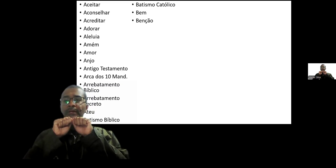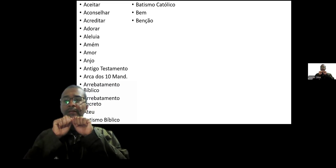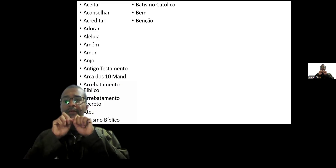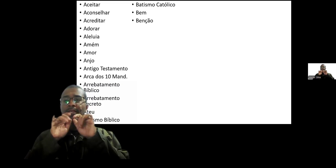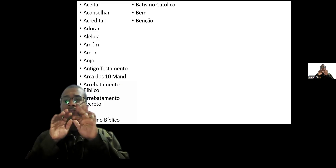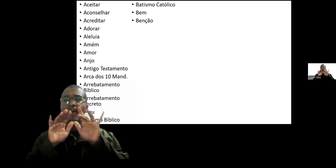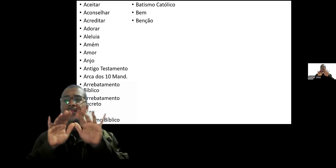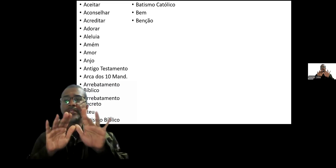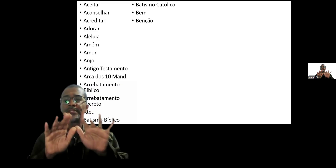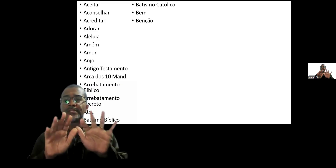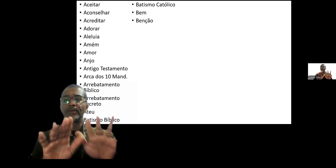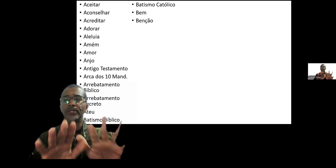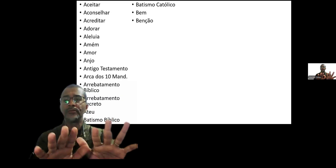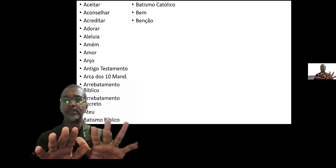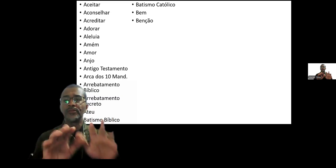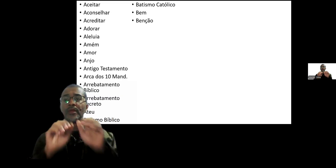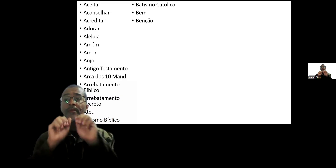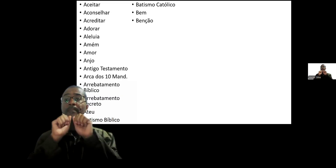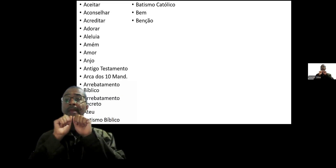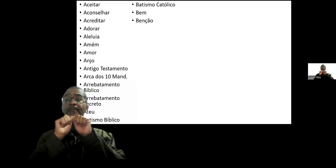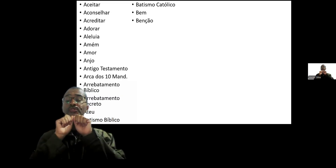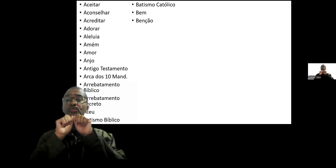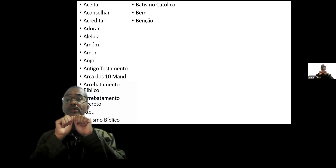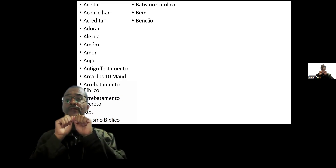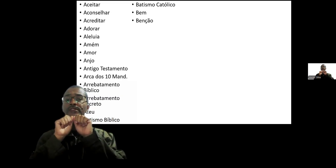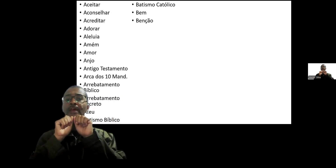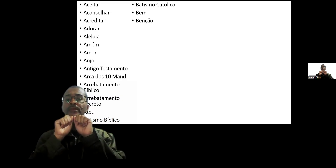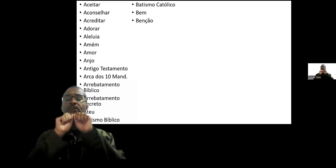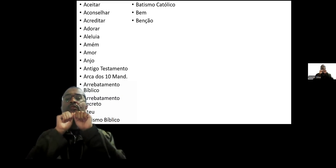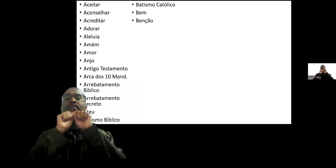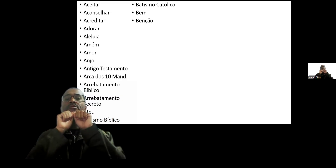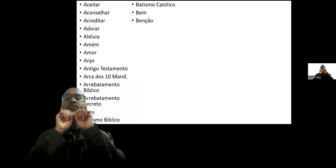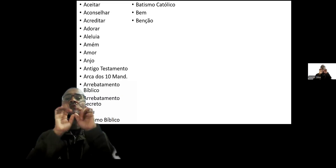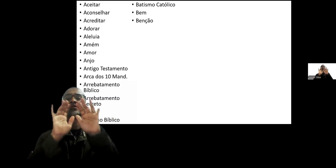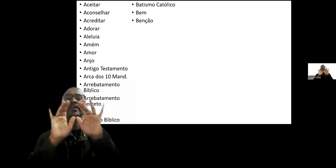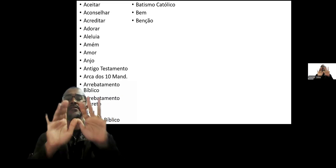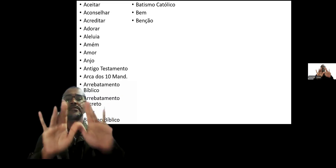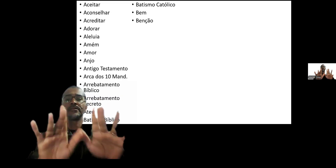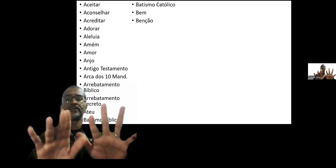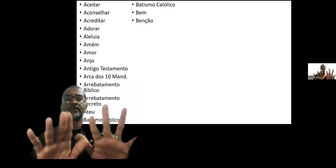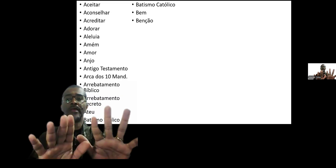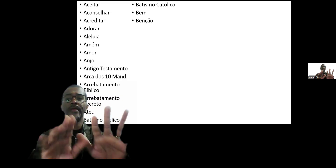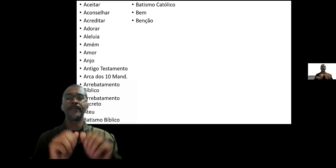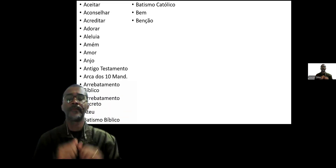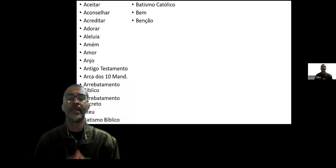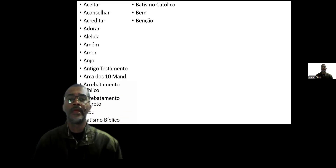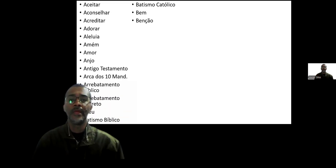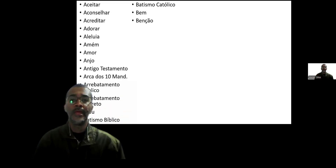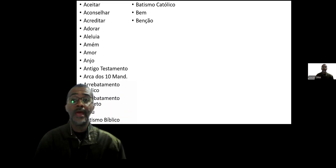da boca e vai em direção, mexendo os dedos, para a pessoa que você quer abençoar. Eu estou abençoando vocês,